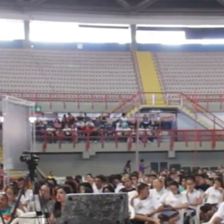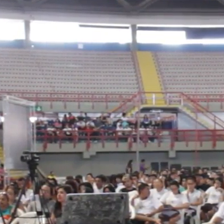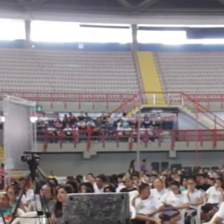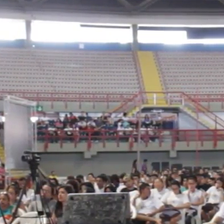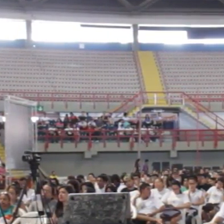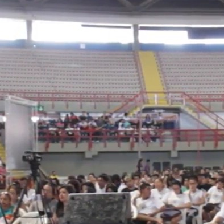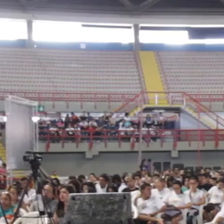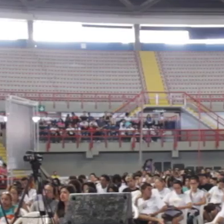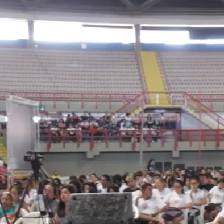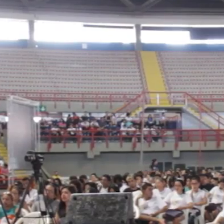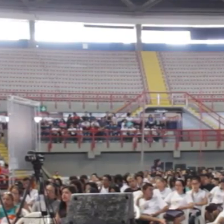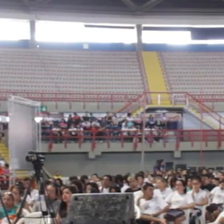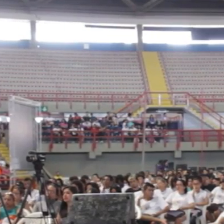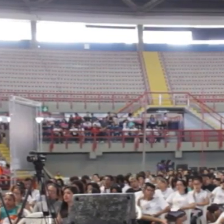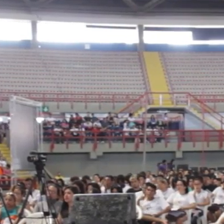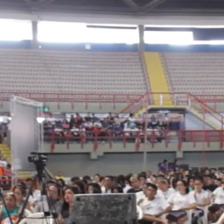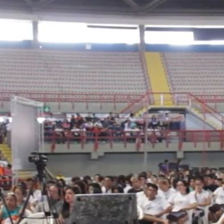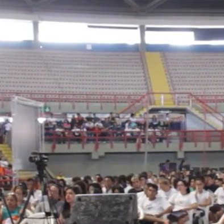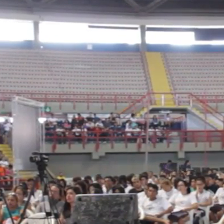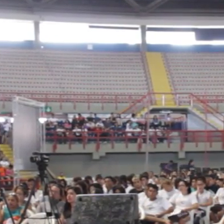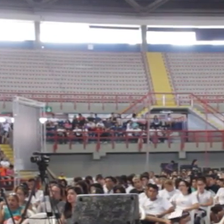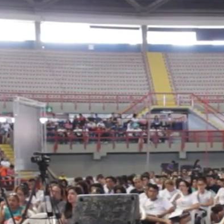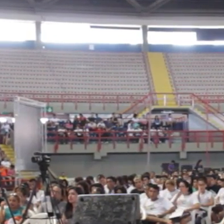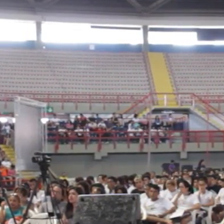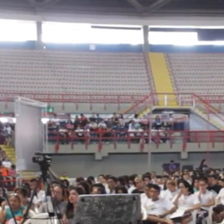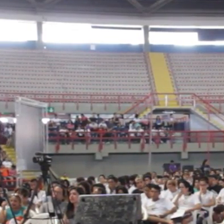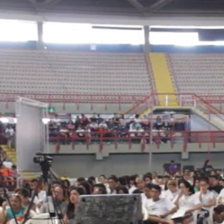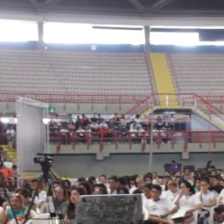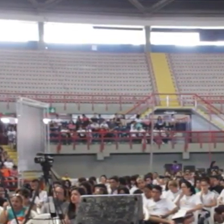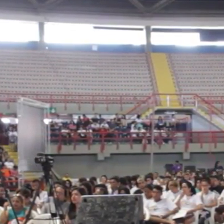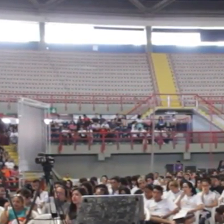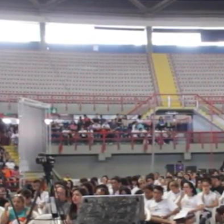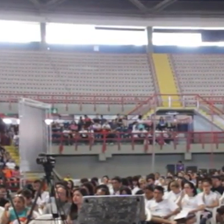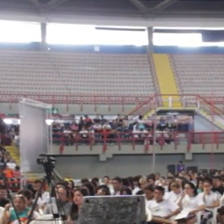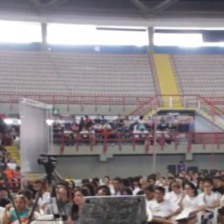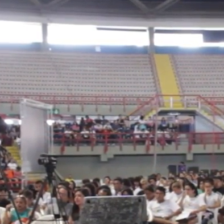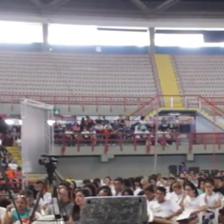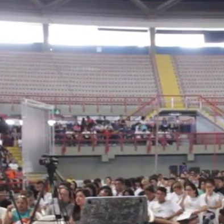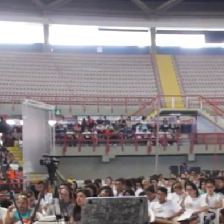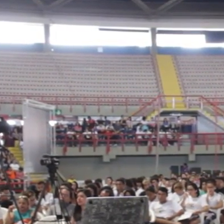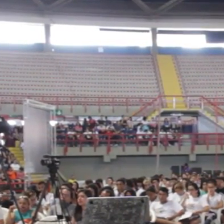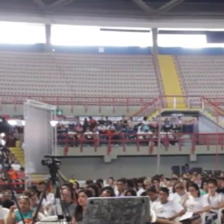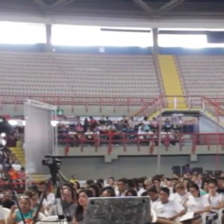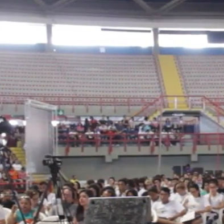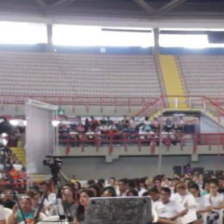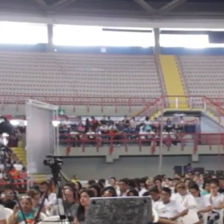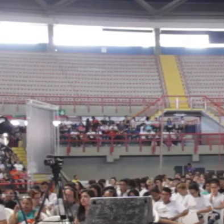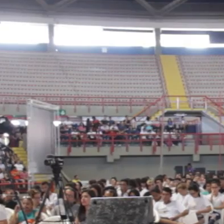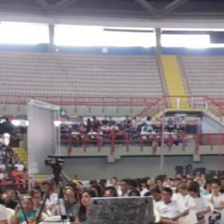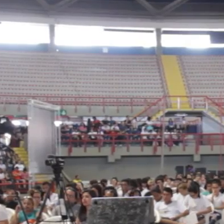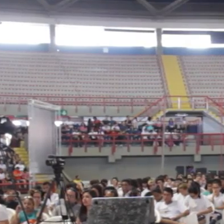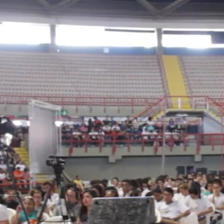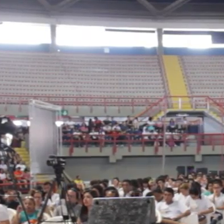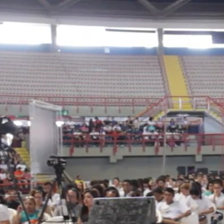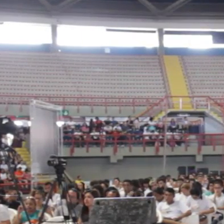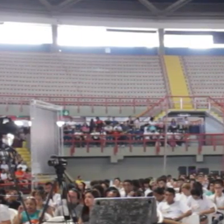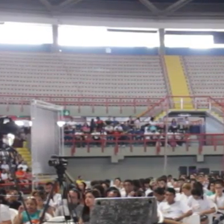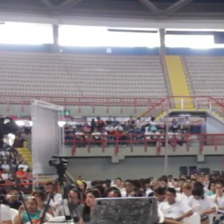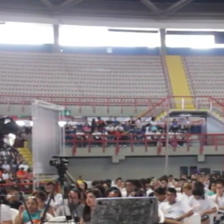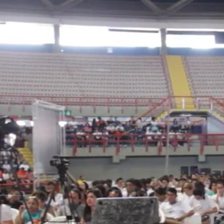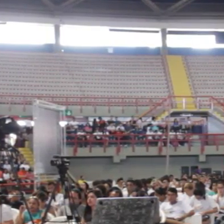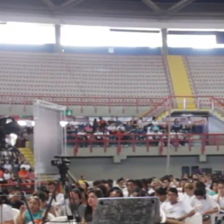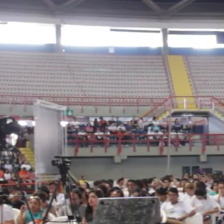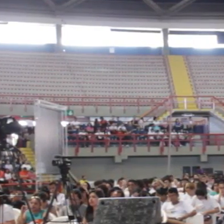redação, esses outros problemas, tá certo, precisarão também de resposta. Então tu vai citar os outros agentes. Por